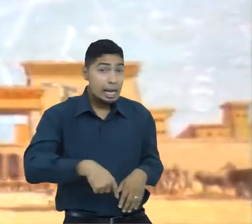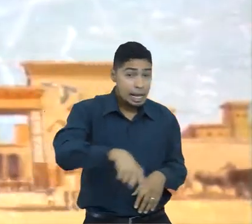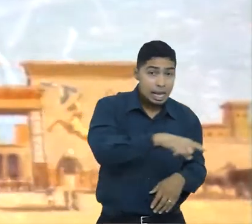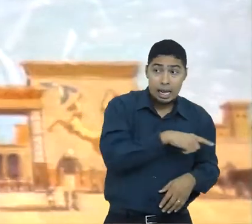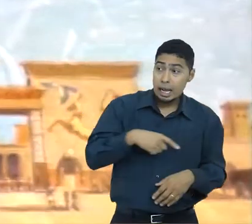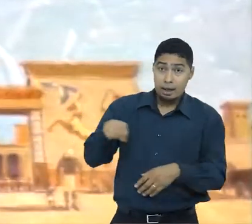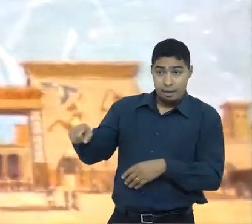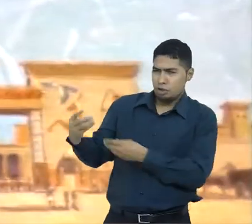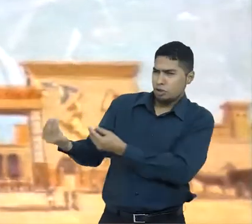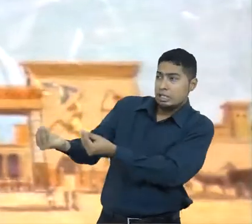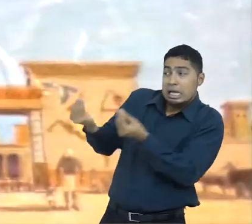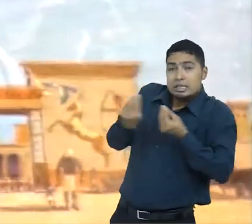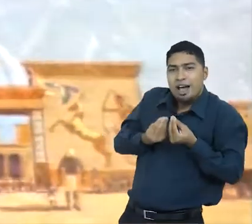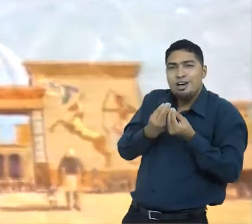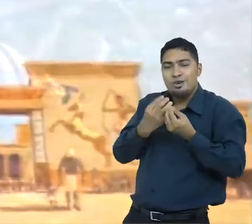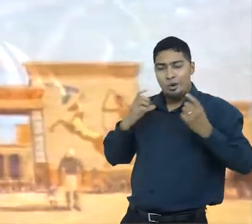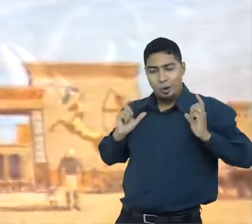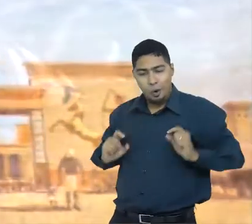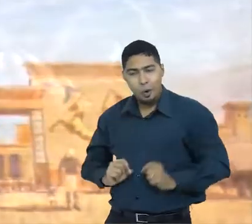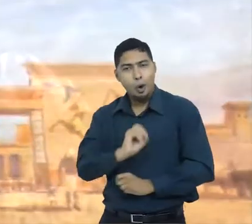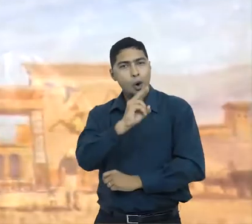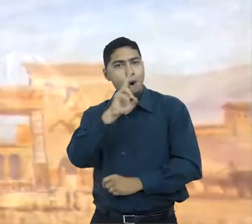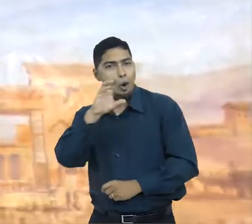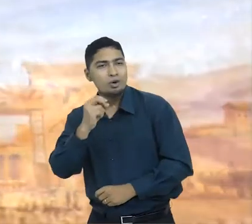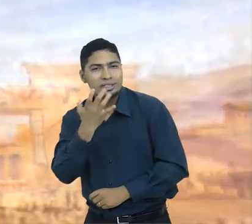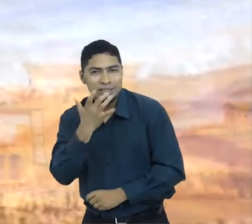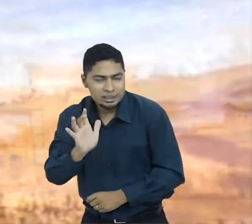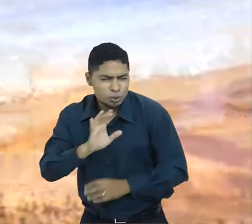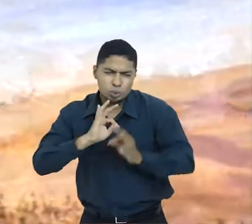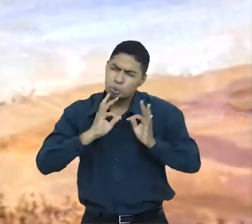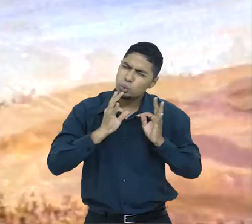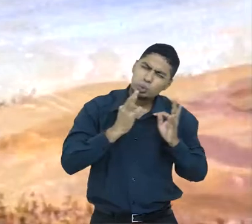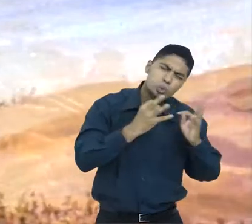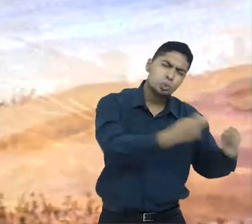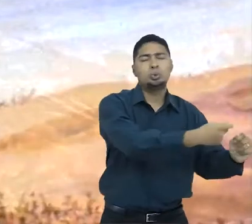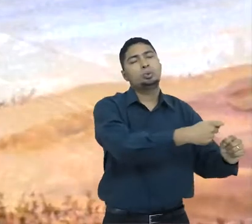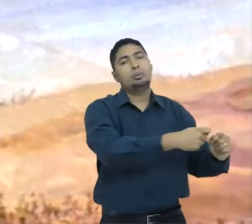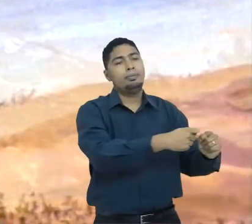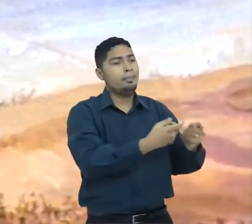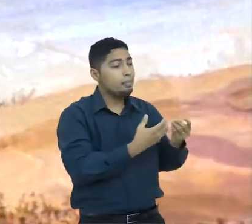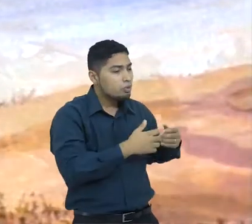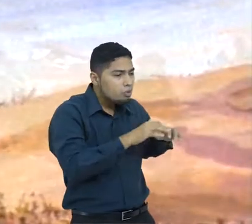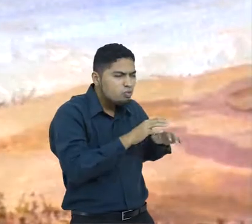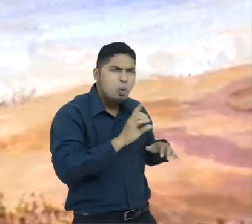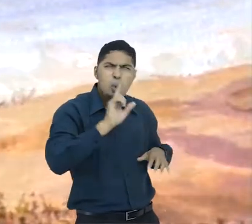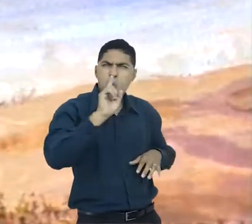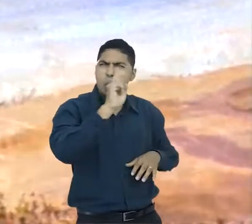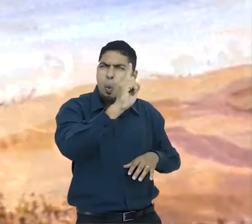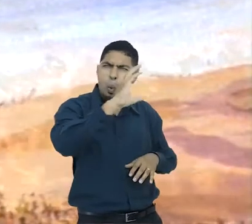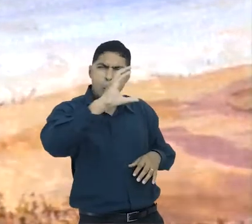egípcios deram suas joias e ouro para os hebreus. Os filhos de Israel, cerca de 1 milhão de pessoas, saíram levando